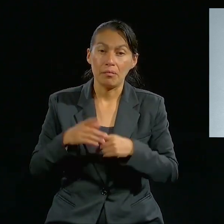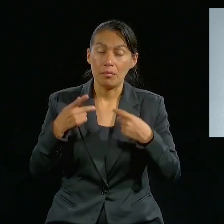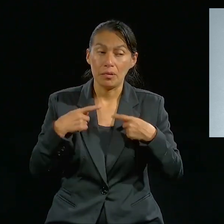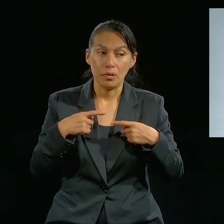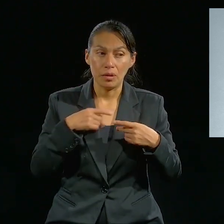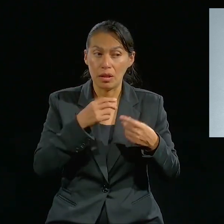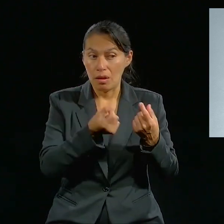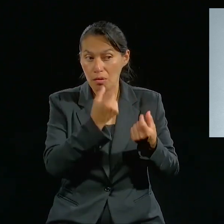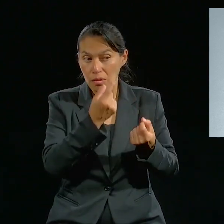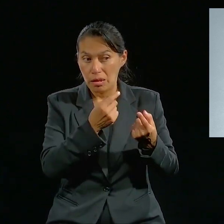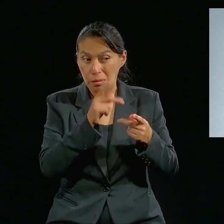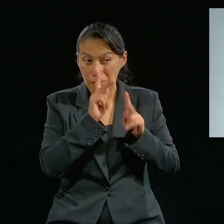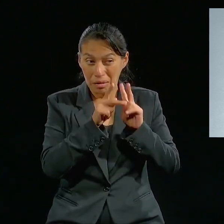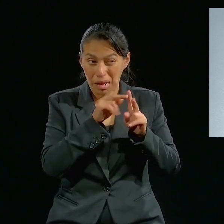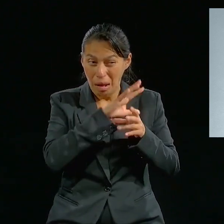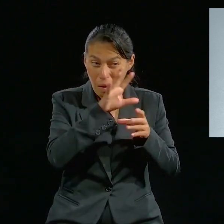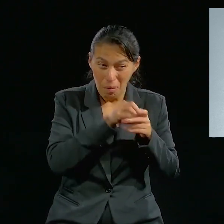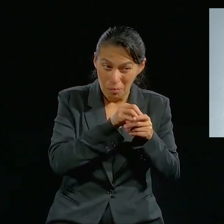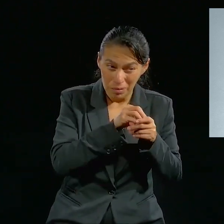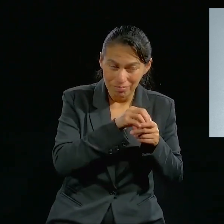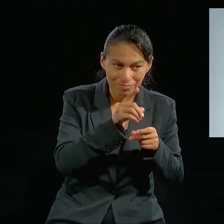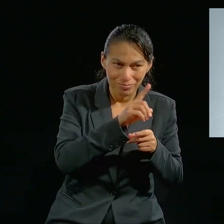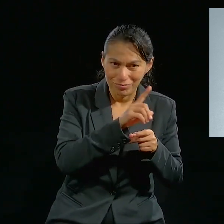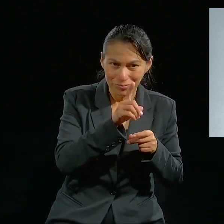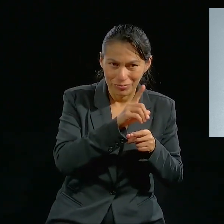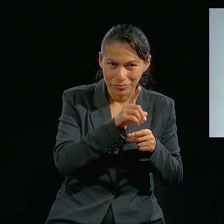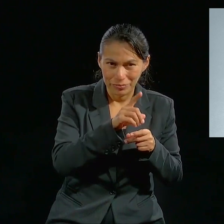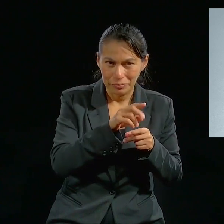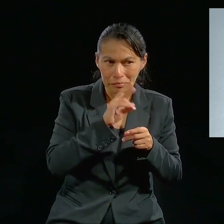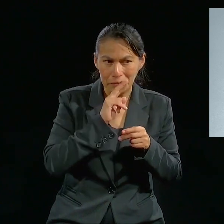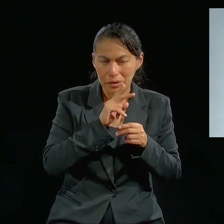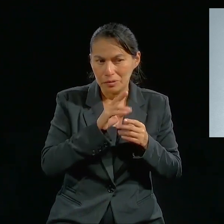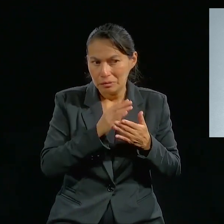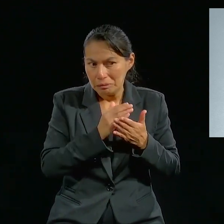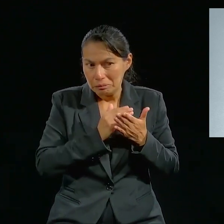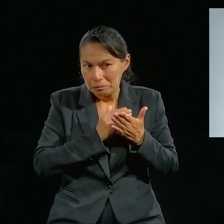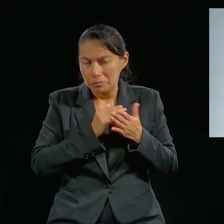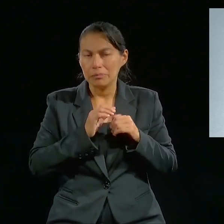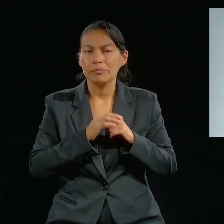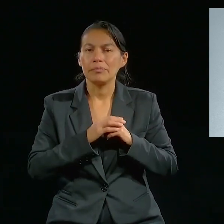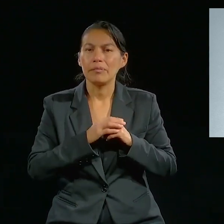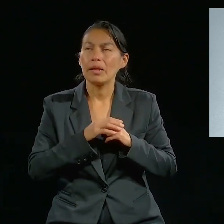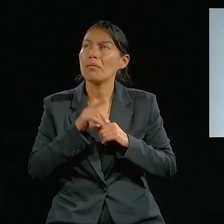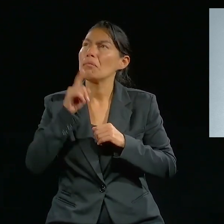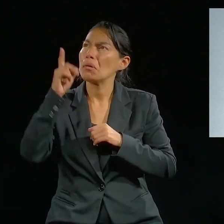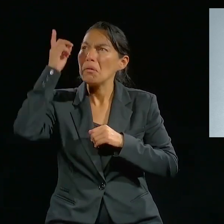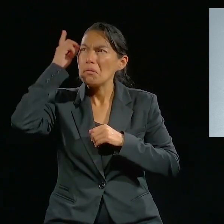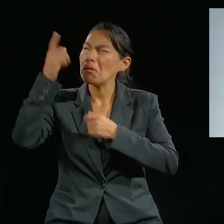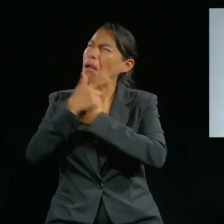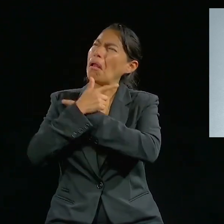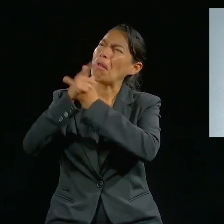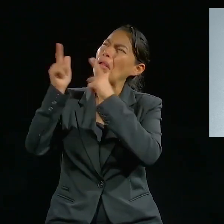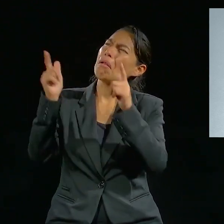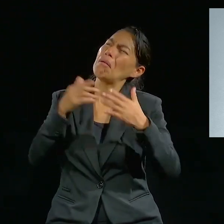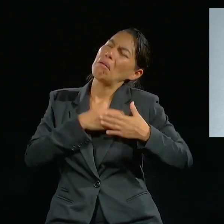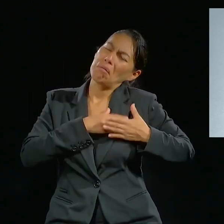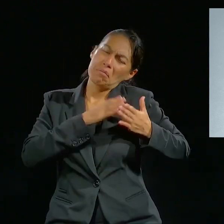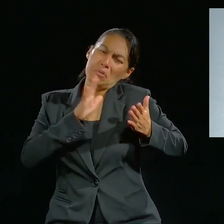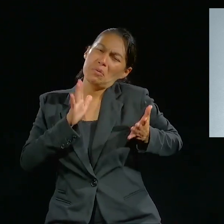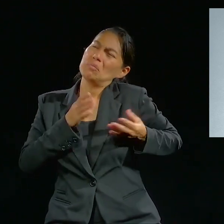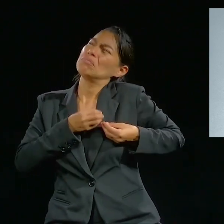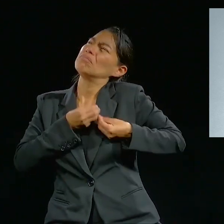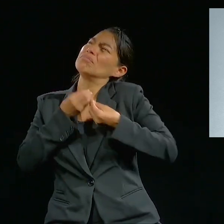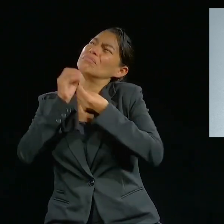obrar un milagro en nuestra vida, cosa que una persona humana pues no puede hacer. Claro,